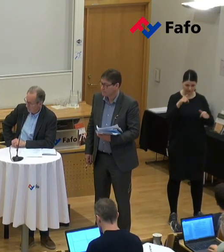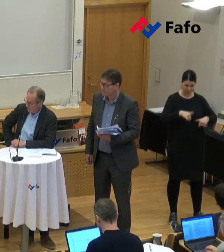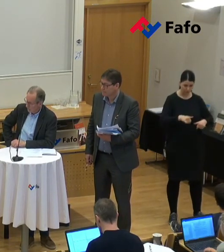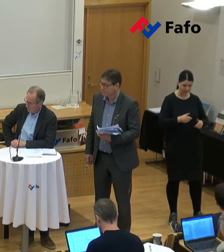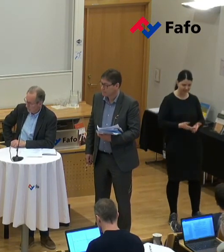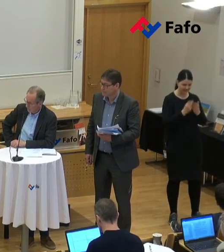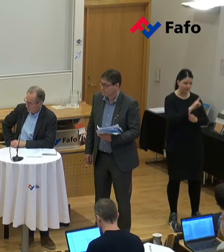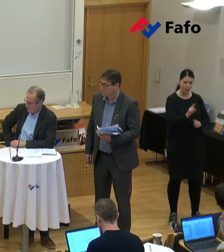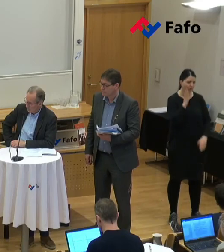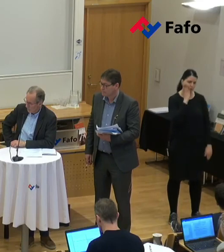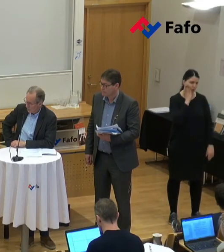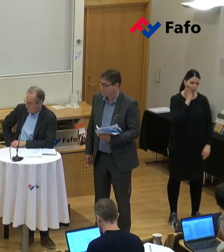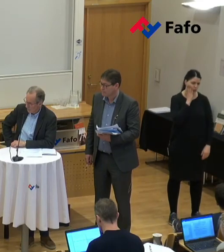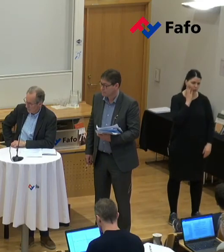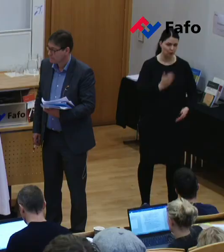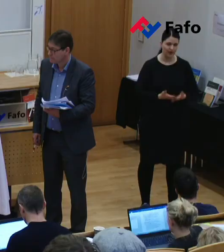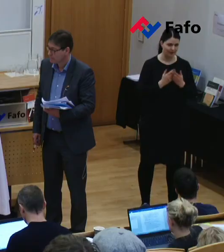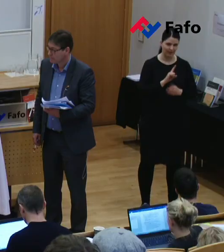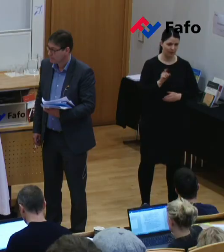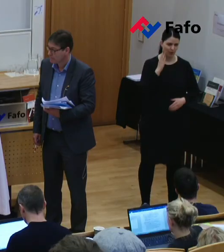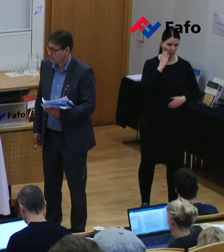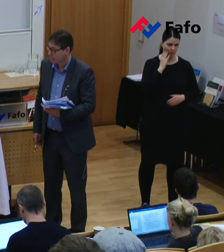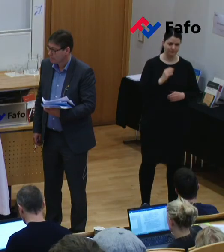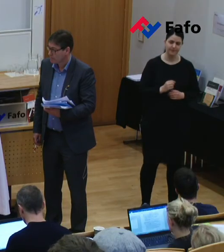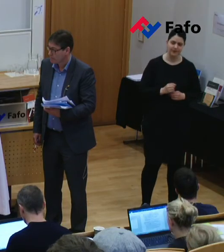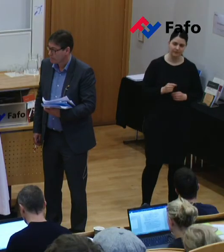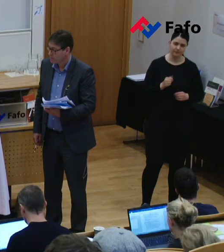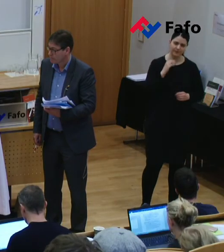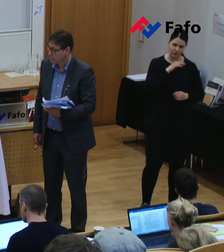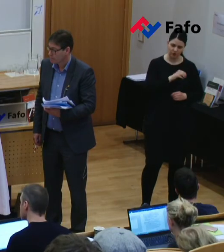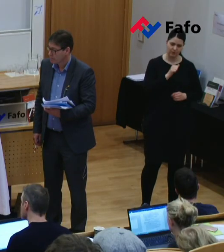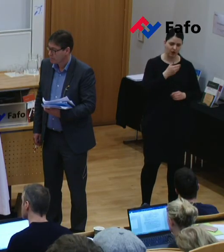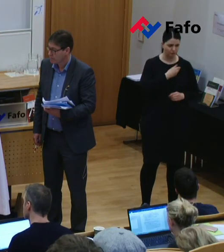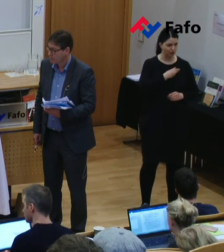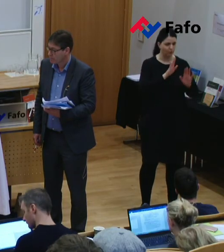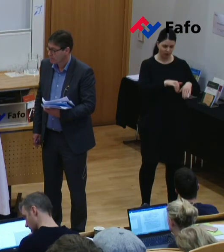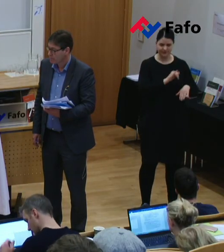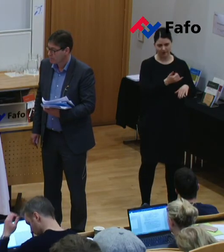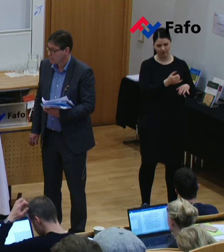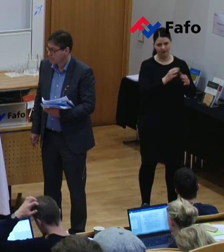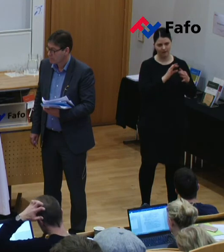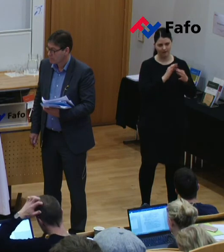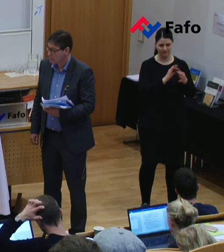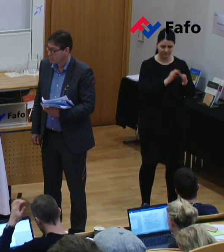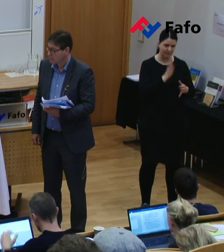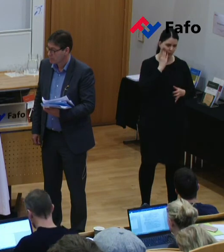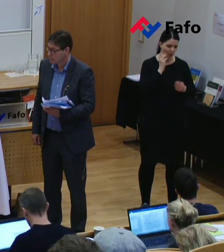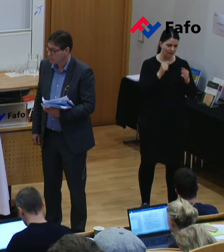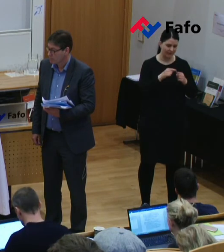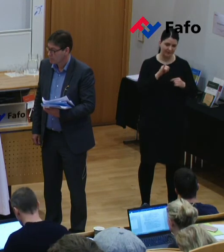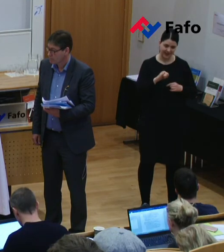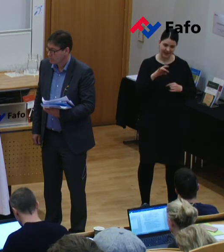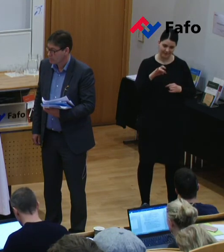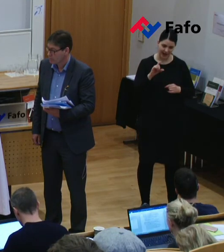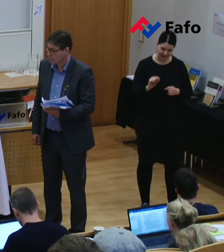ikke bare å bo. Det, Housing First greier det og får mye på plass der, men dette med IPS, det er en